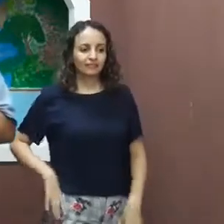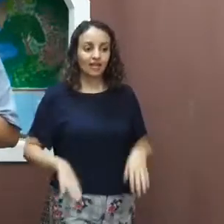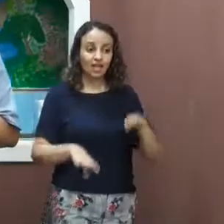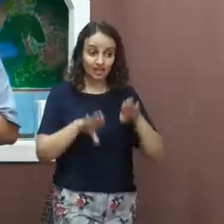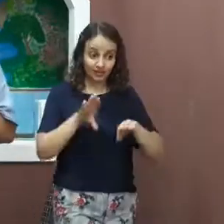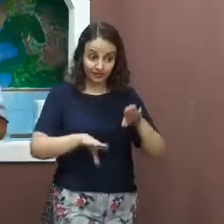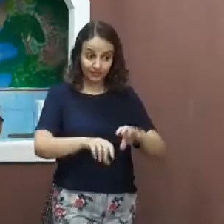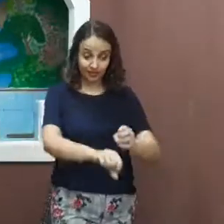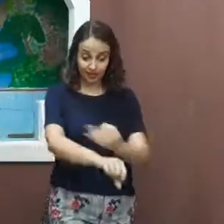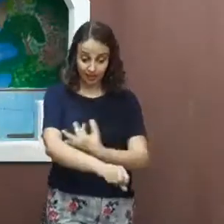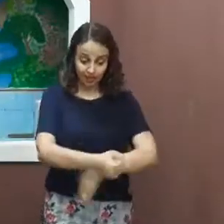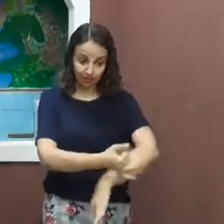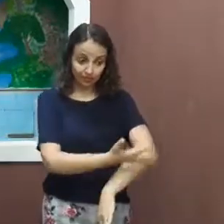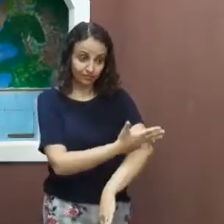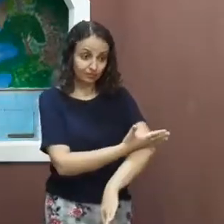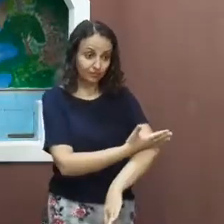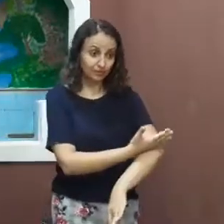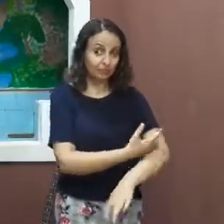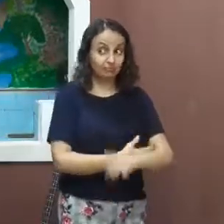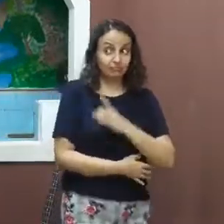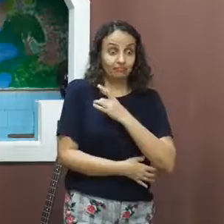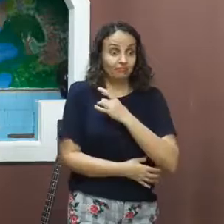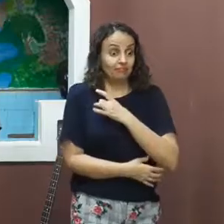ordens, seja um pânico,